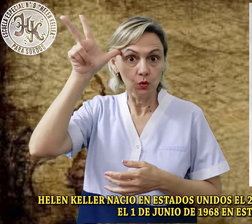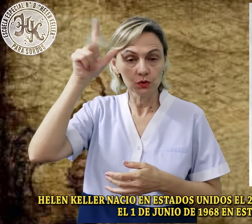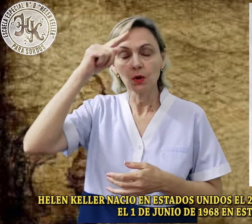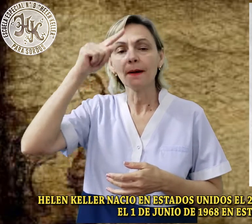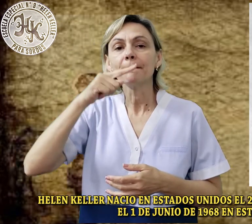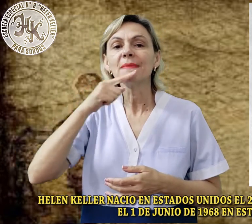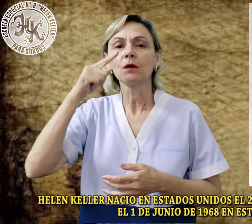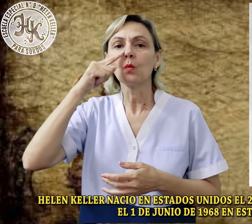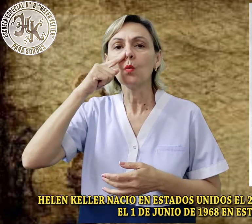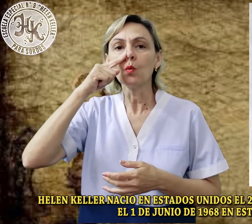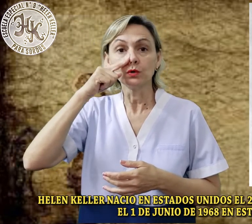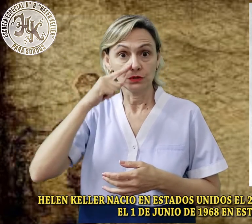en Estados Unidos.